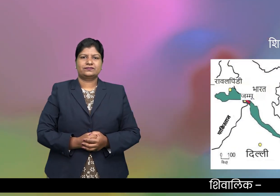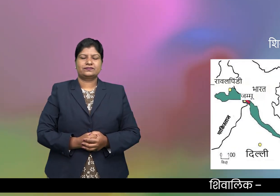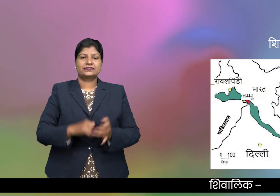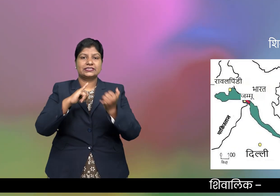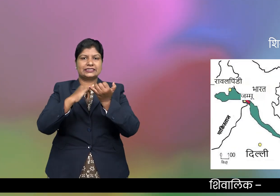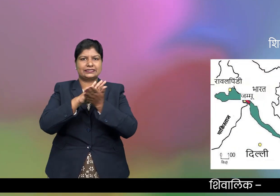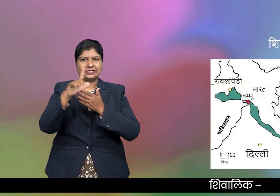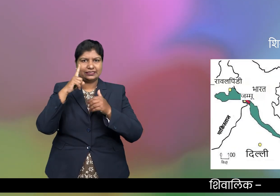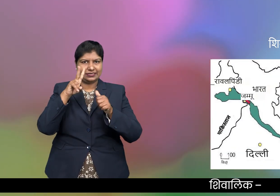शिवालिक